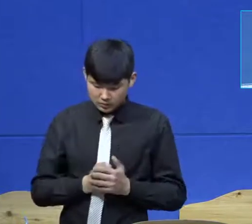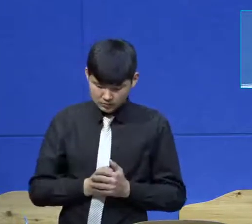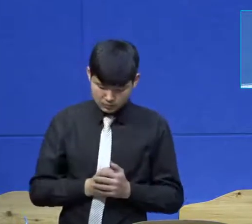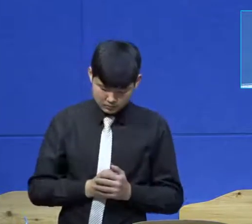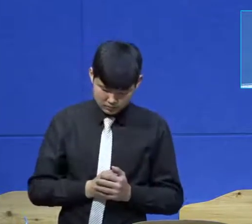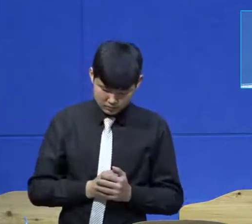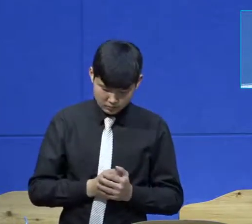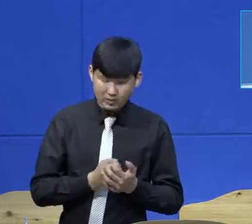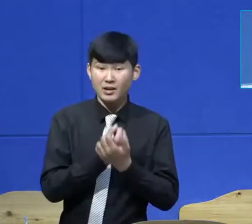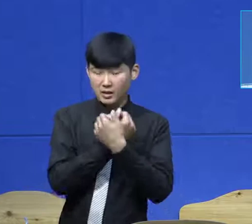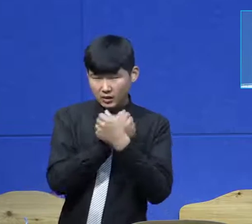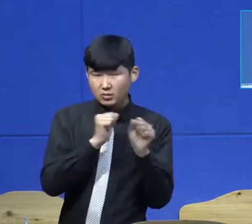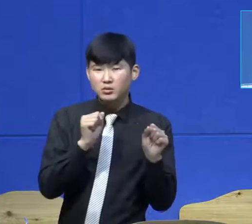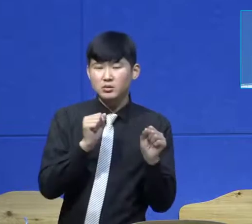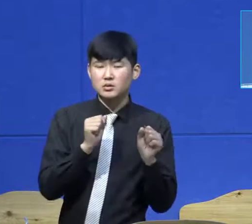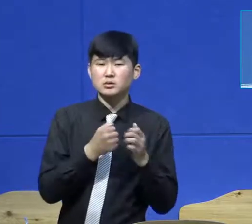аврагдаж